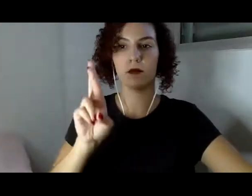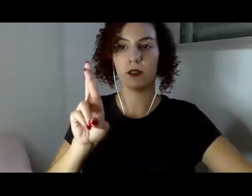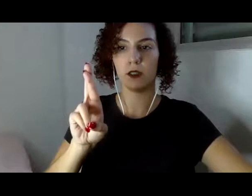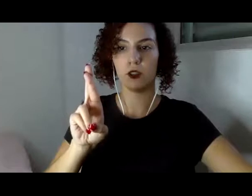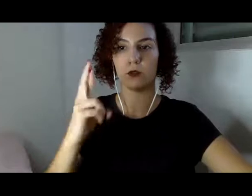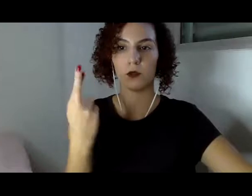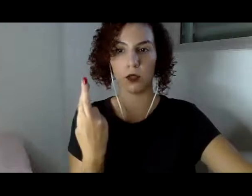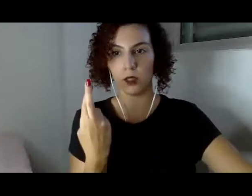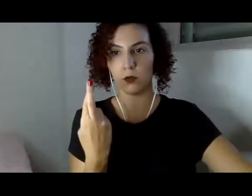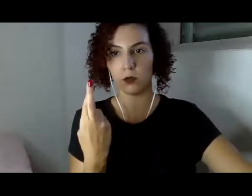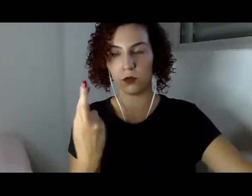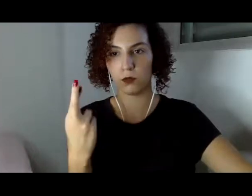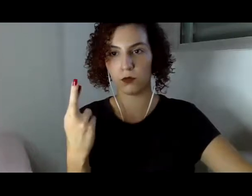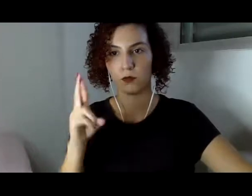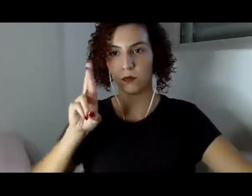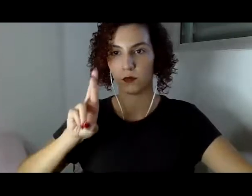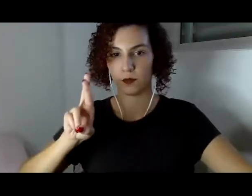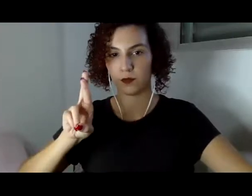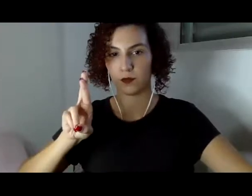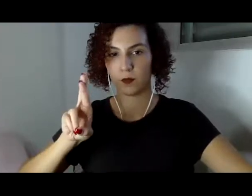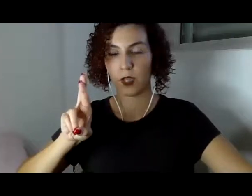R, dedinhos torcidos.